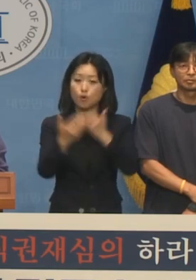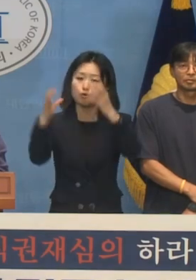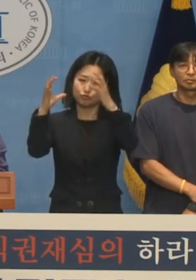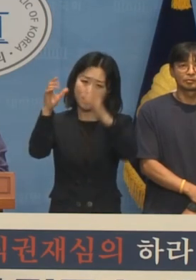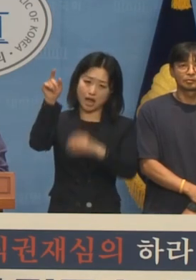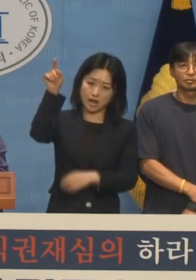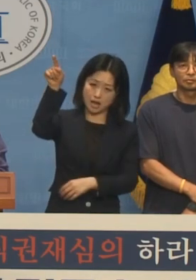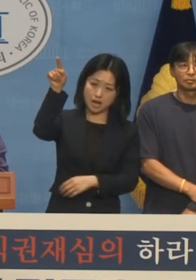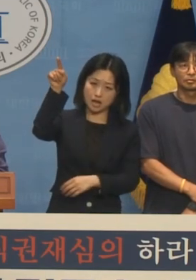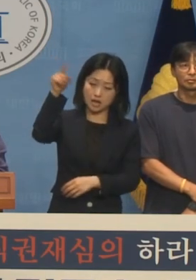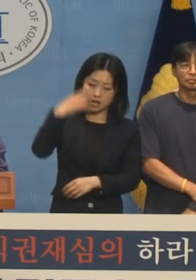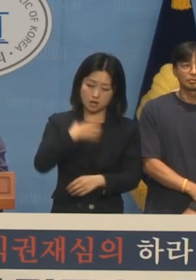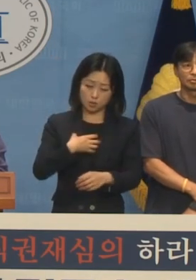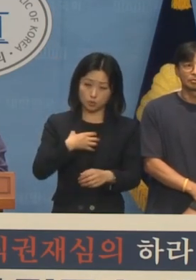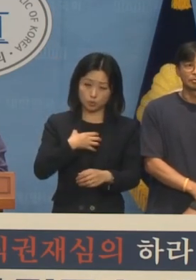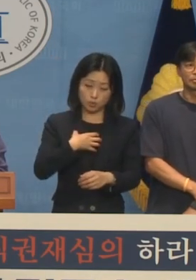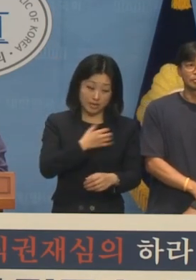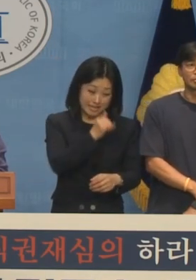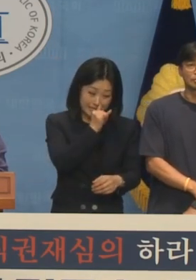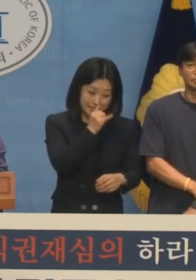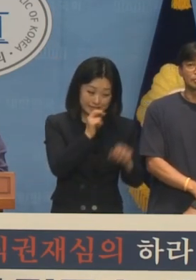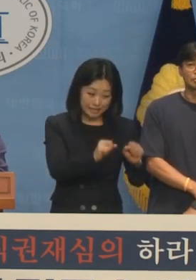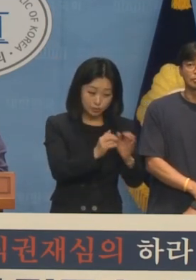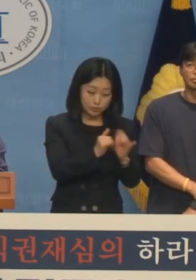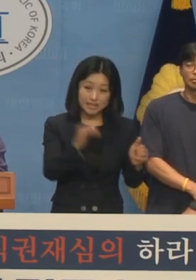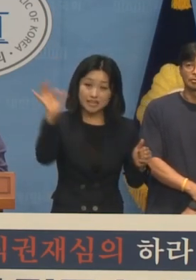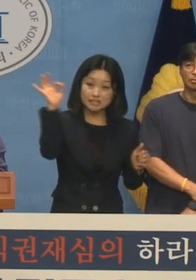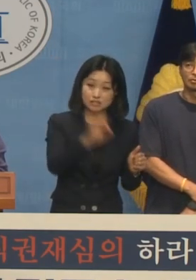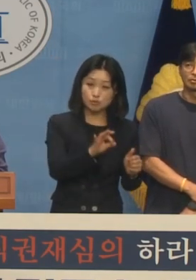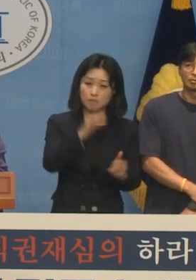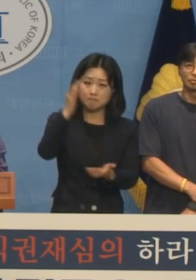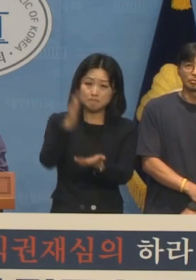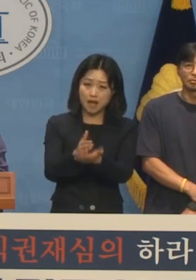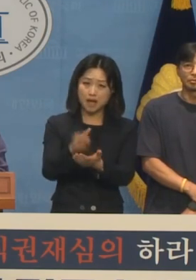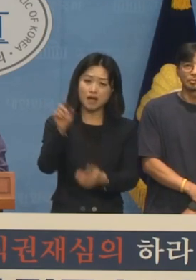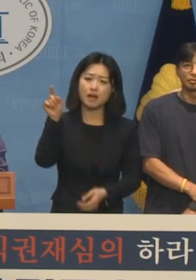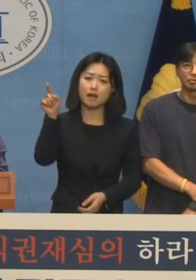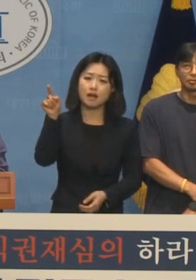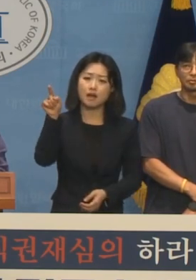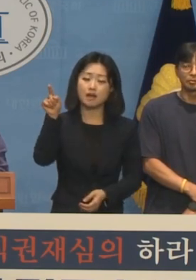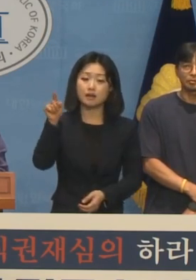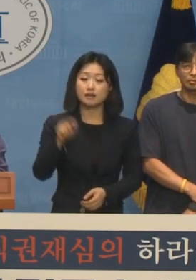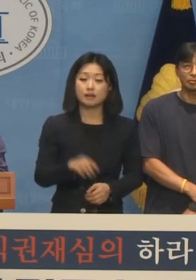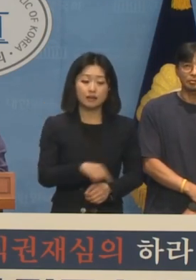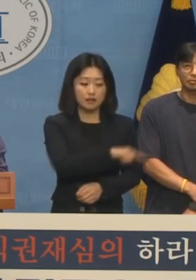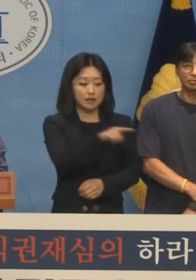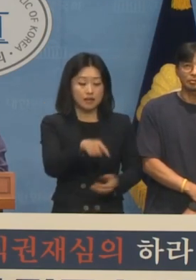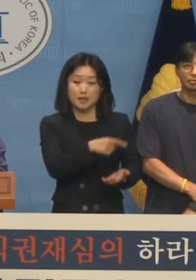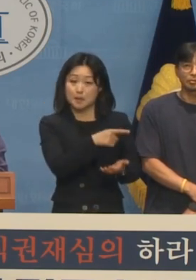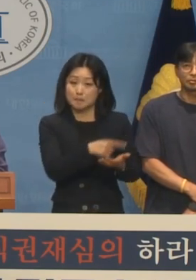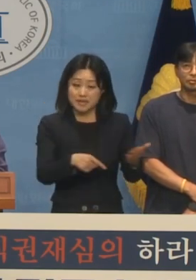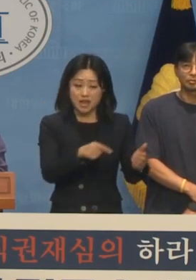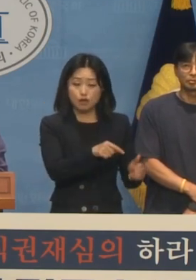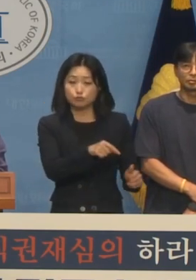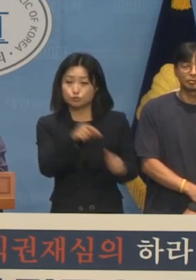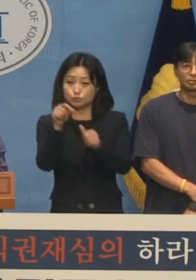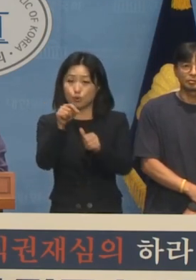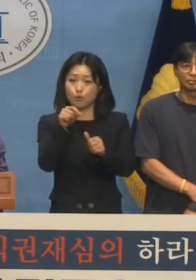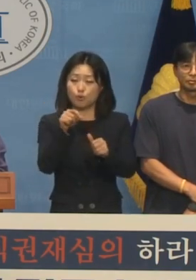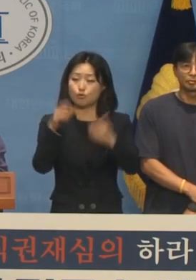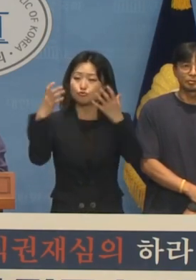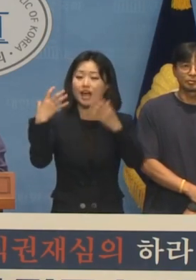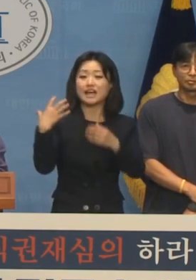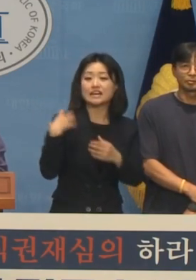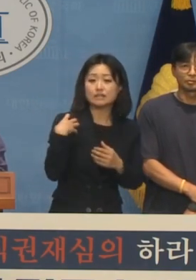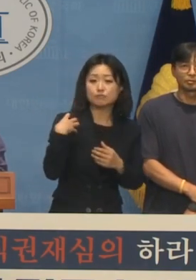국가가 고통 중에 있는 생존자들에 대한 지원을 거부하는 것은 이들을 피해서 구조해야 할